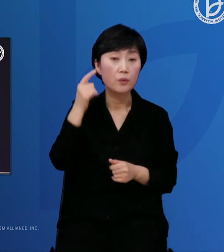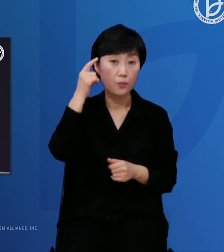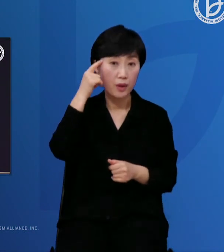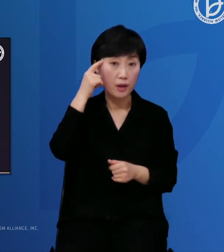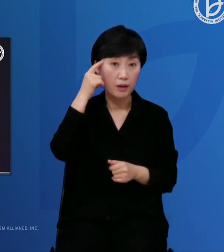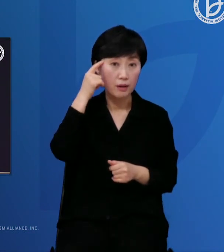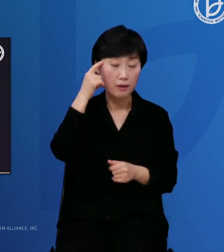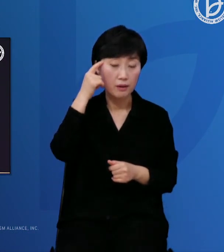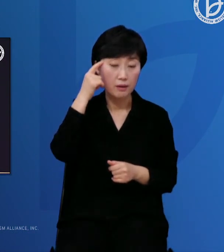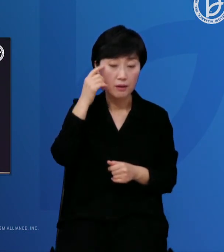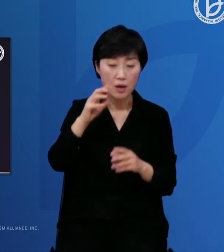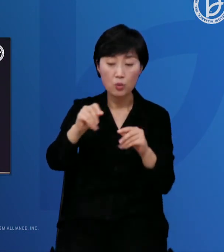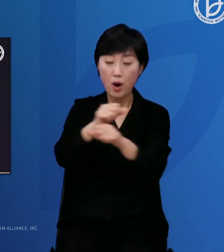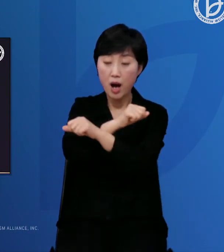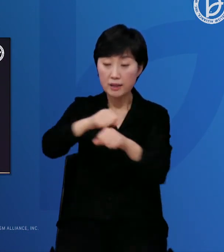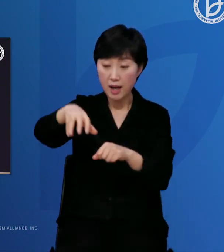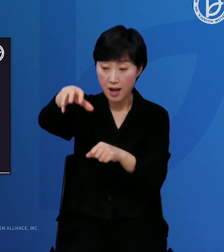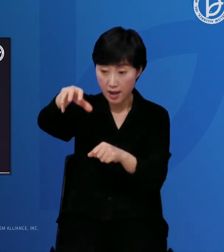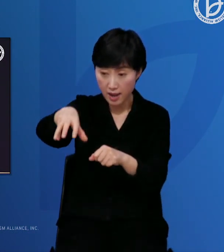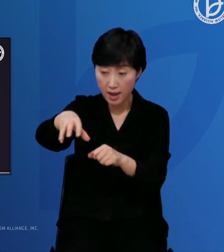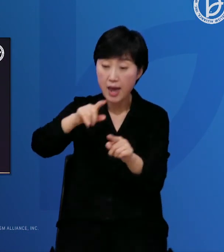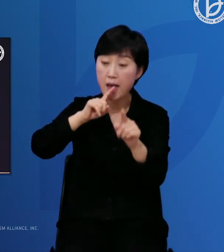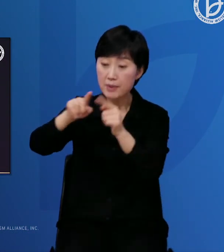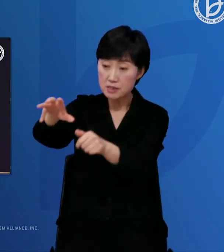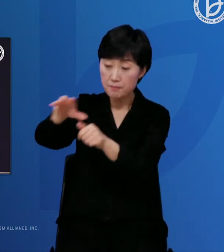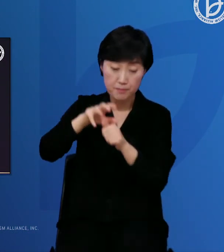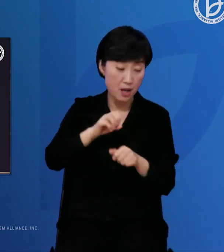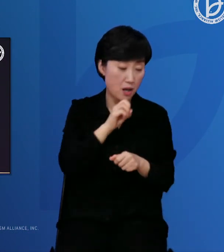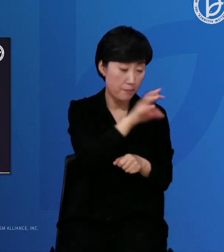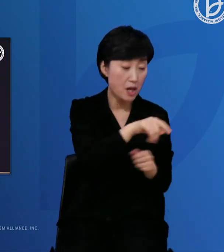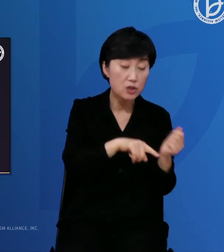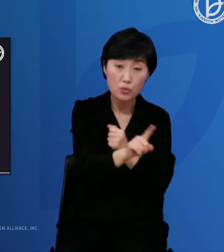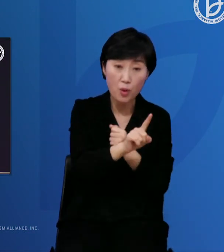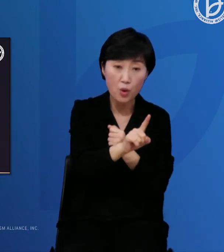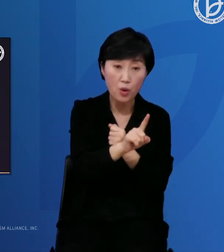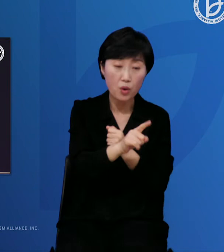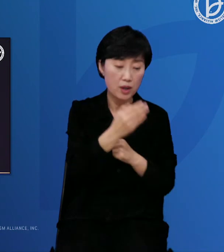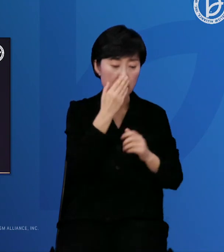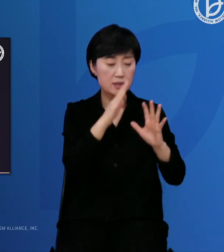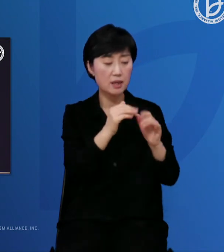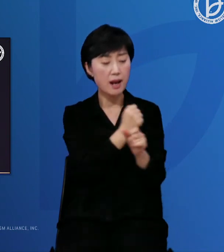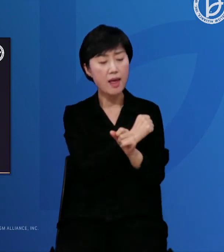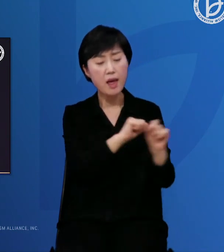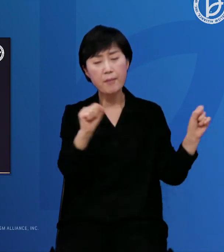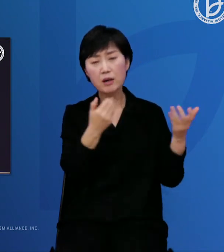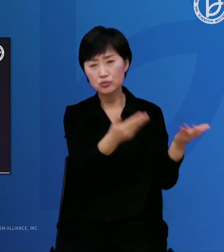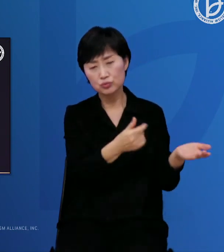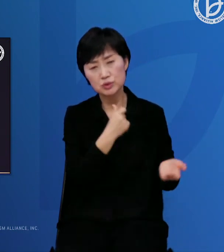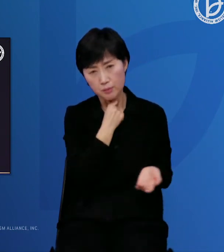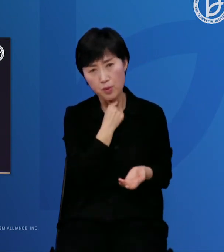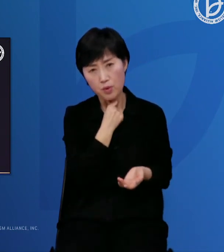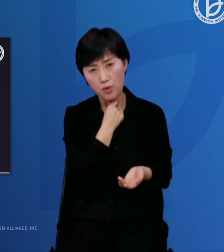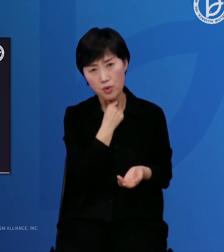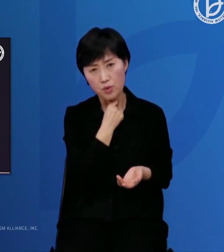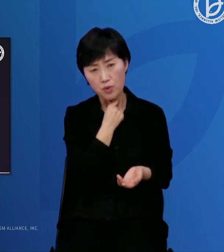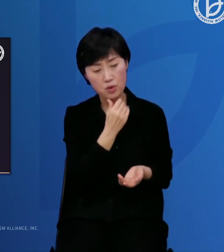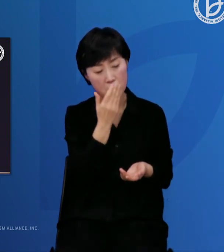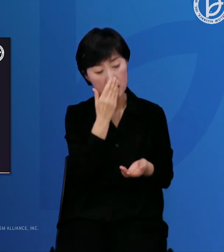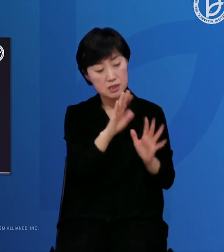이스라엘을 로마에서 해방시켜야 되니까요. Because the Israelites needed to be freed and liberated from Rome.